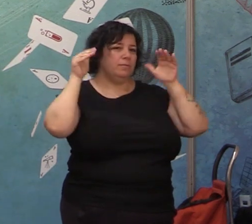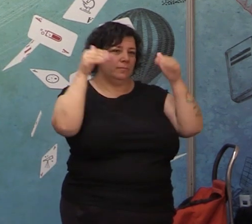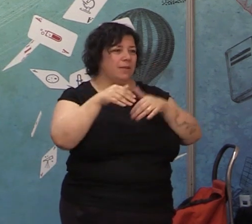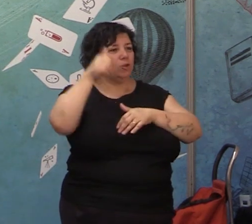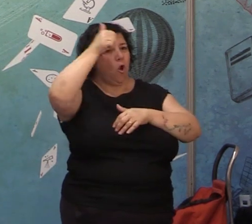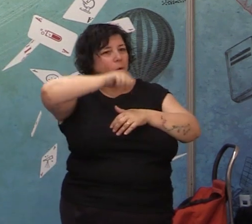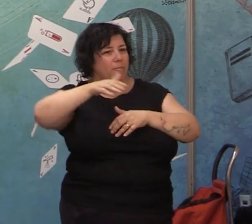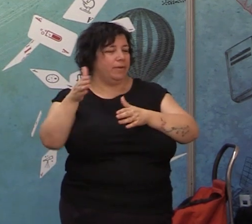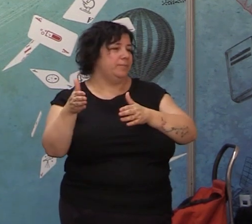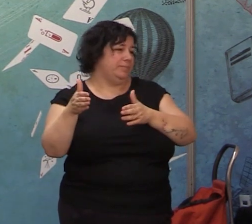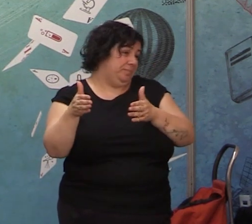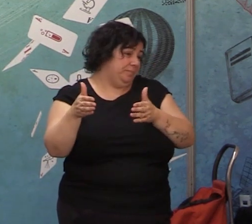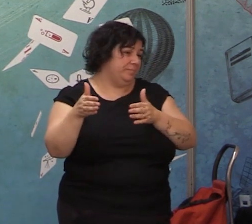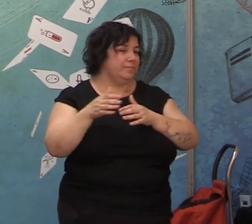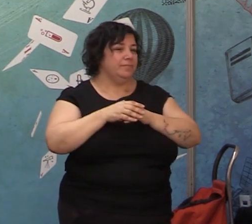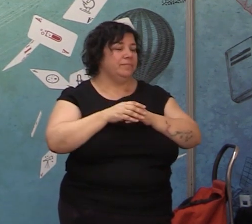en hombres.